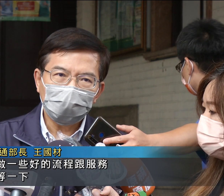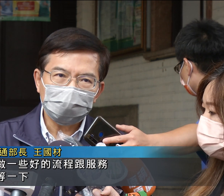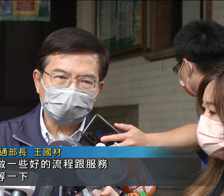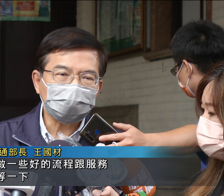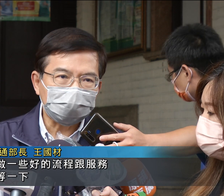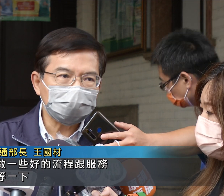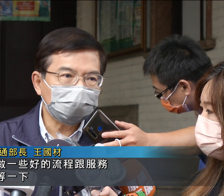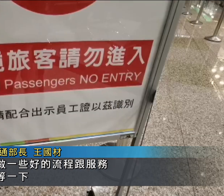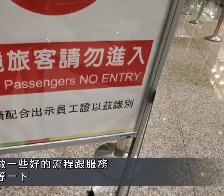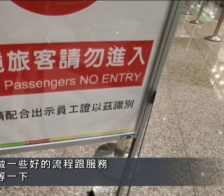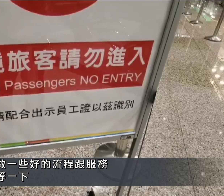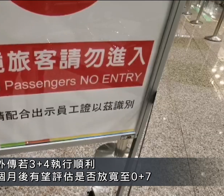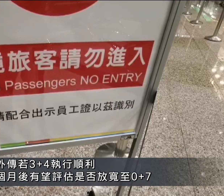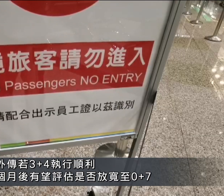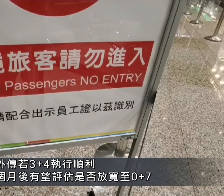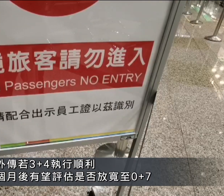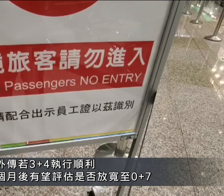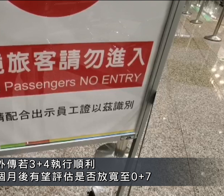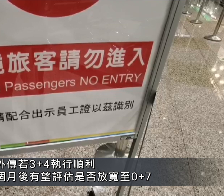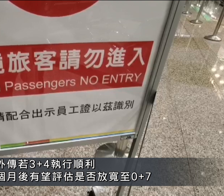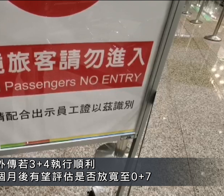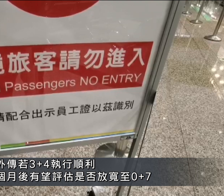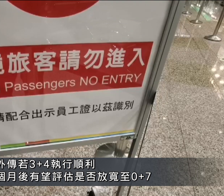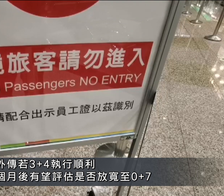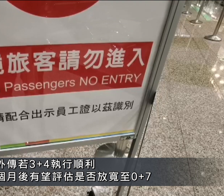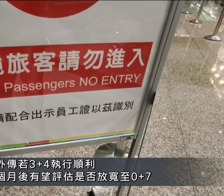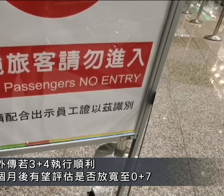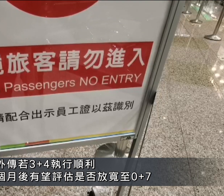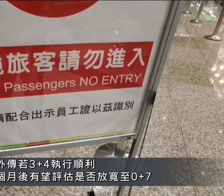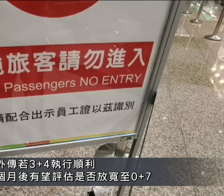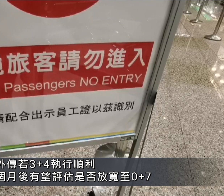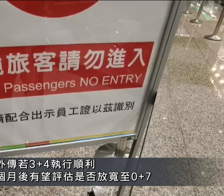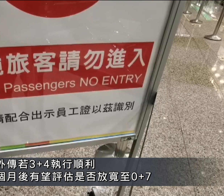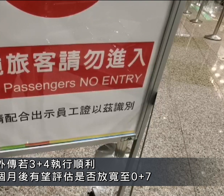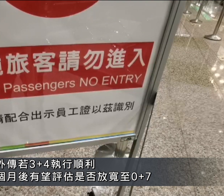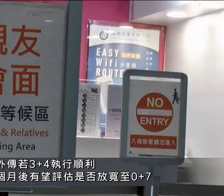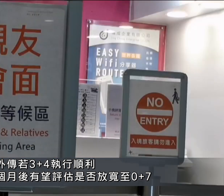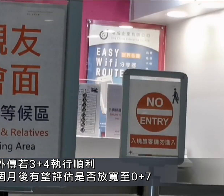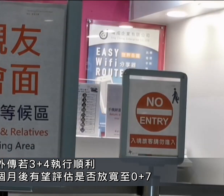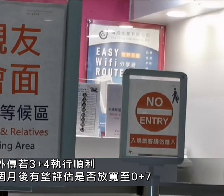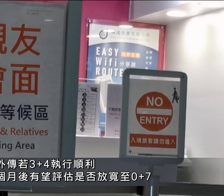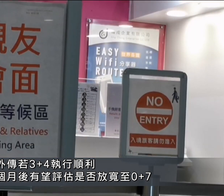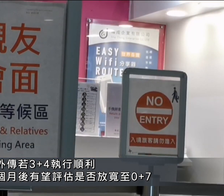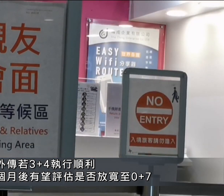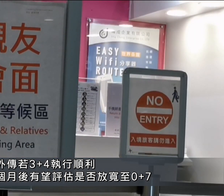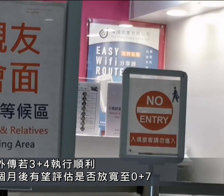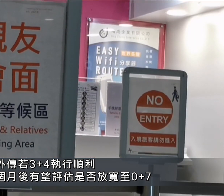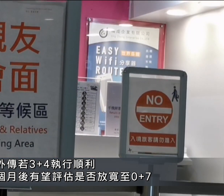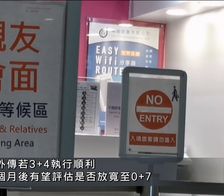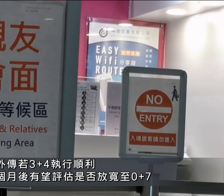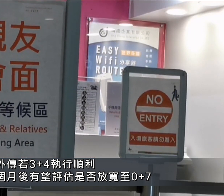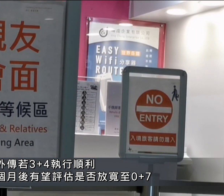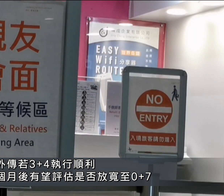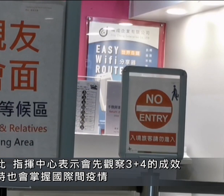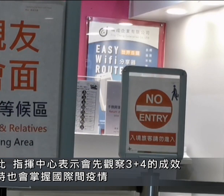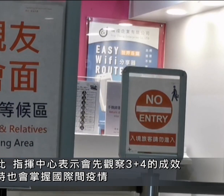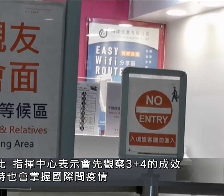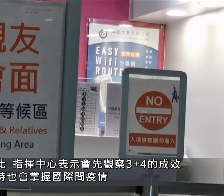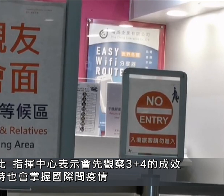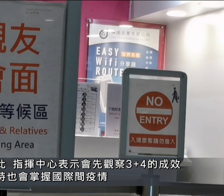稍等一下。 而外传若3+4执行顺利，一个月后有望评估是否放宽至0+7。对此，指挥中心